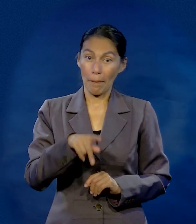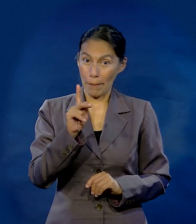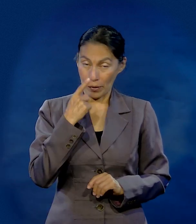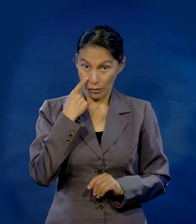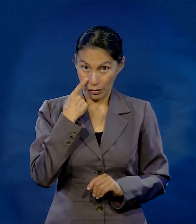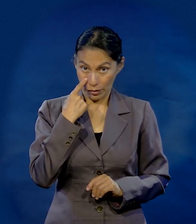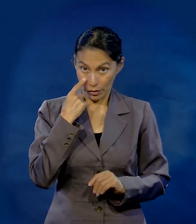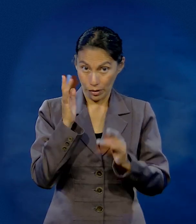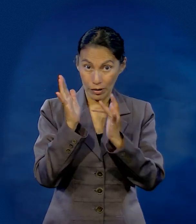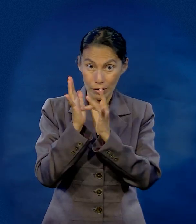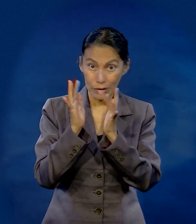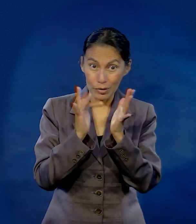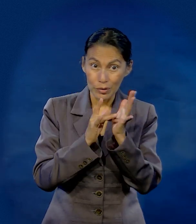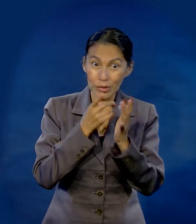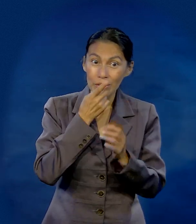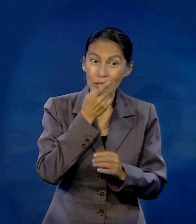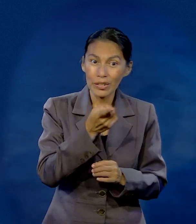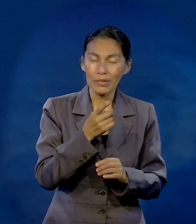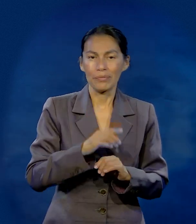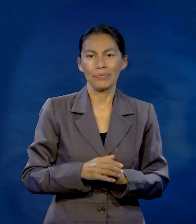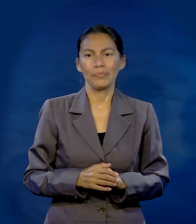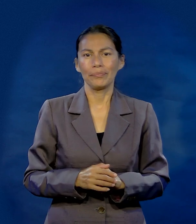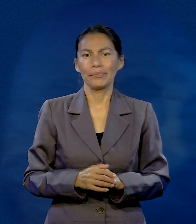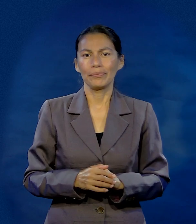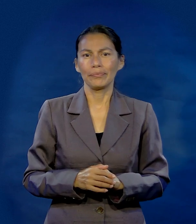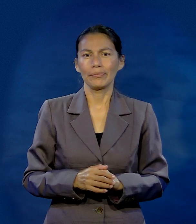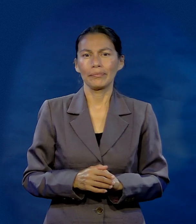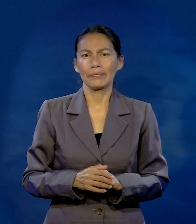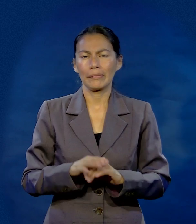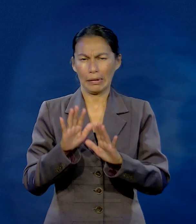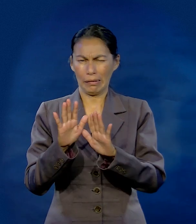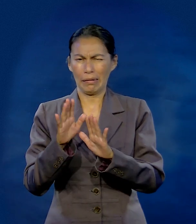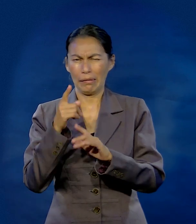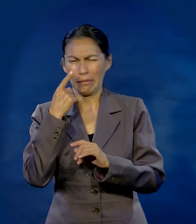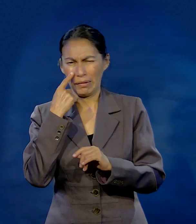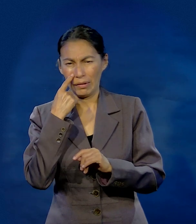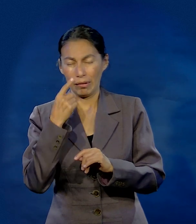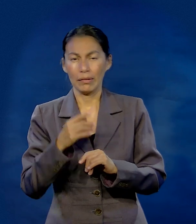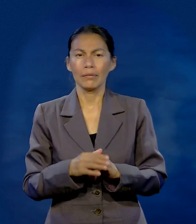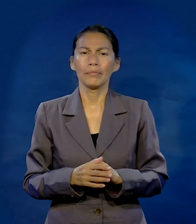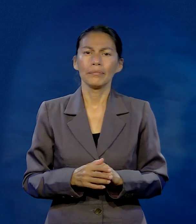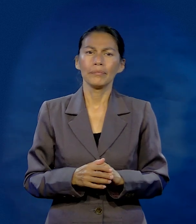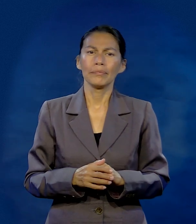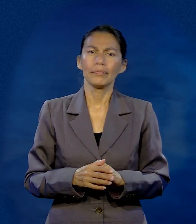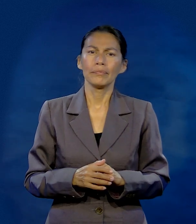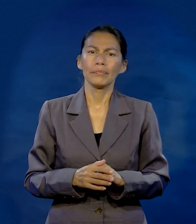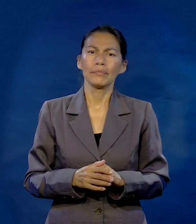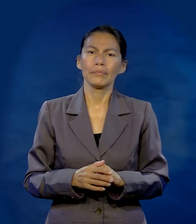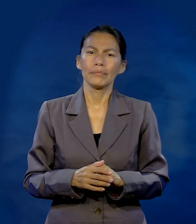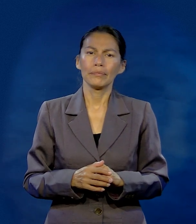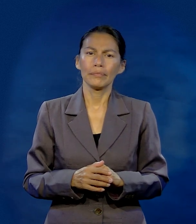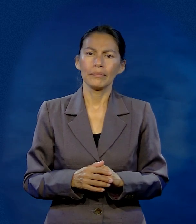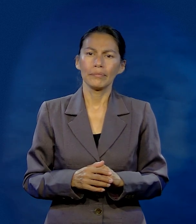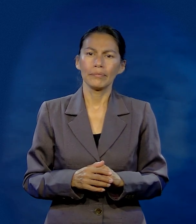bebe regocíjate Yo podría agregar ahí Vete a Cancún